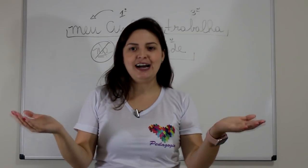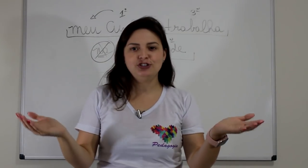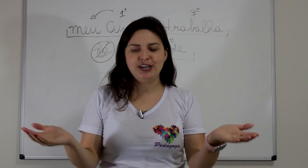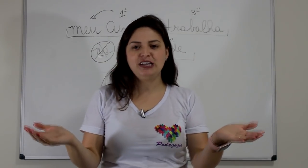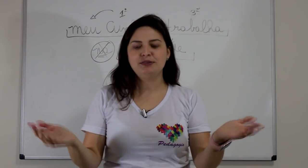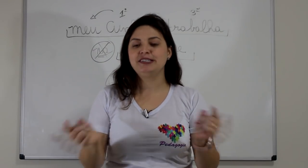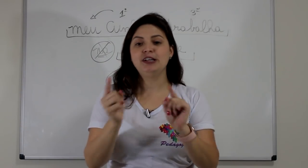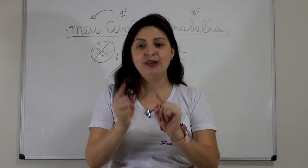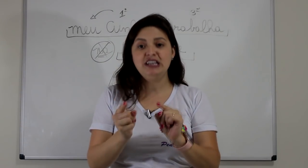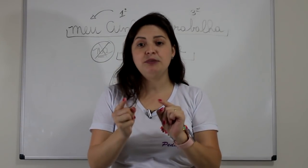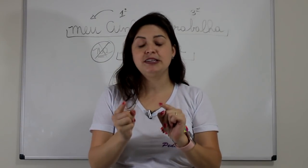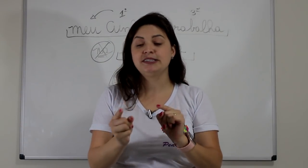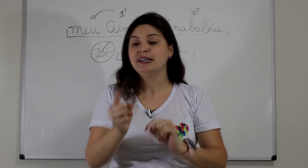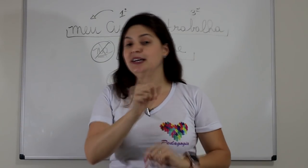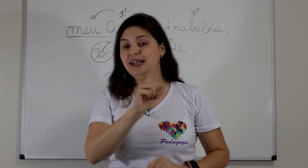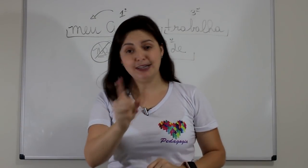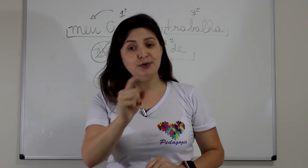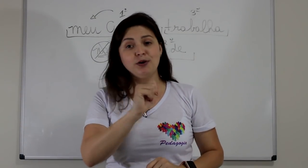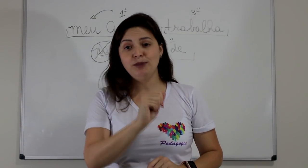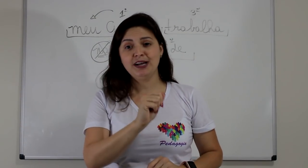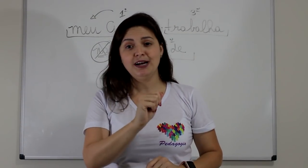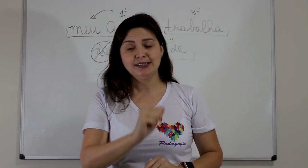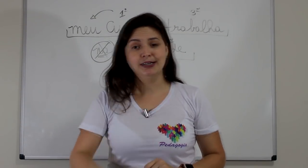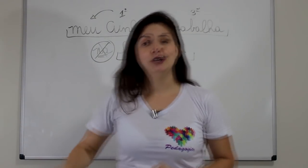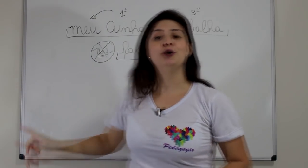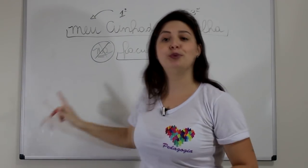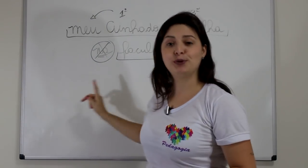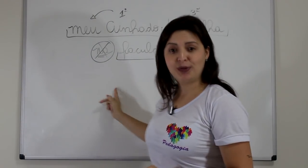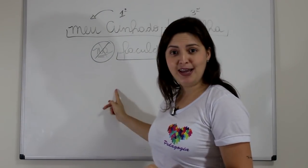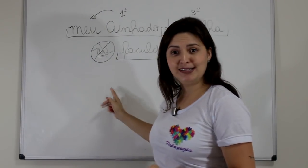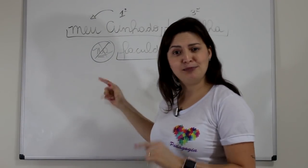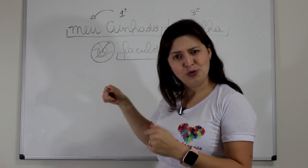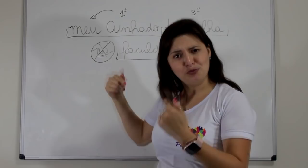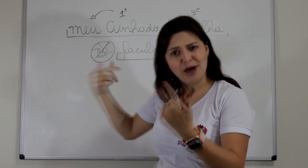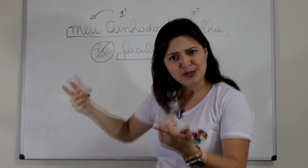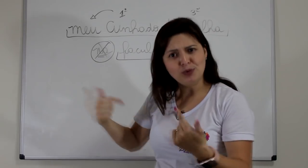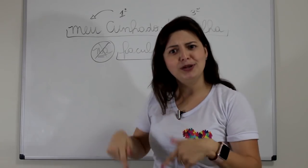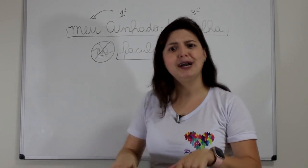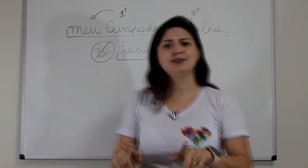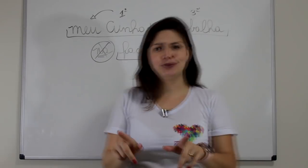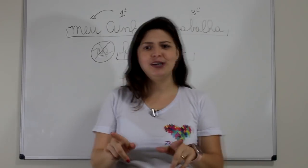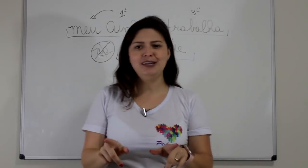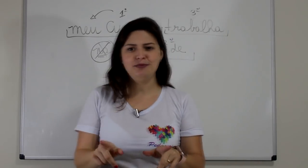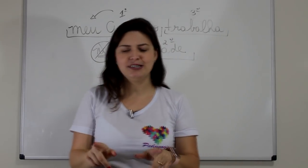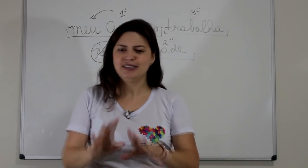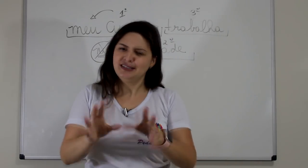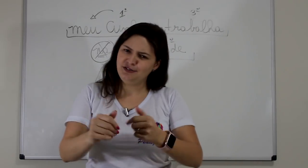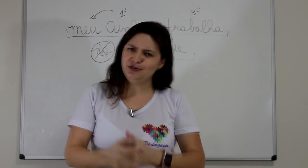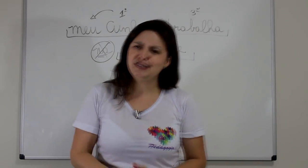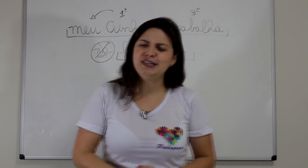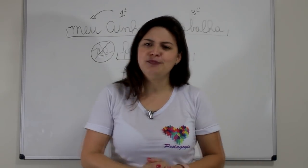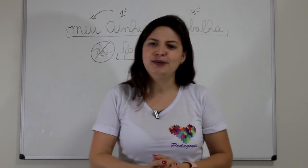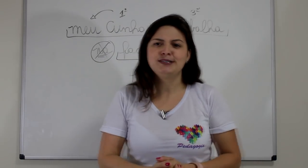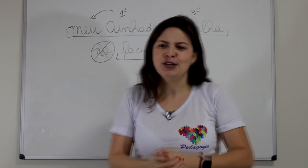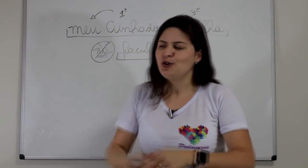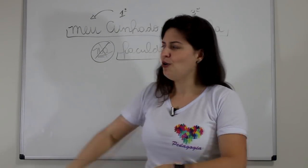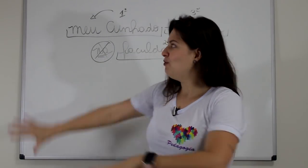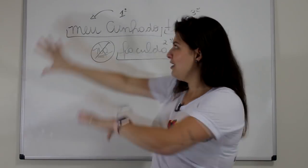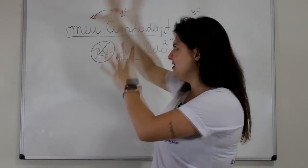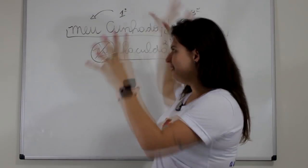simplicidade em libras. Então, a libras, ela não é complicada. O português é muito mais complicado do que a libras. Você viu que simples? Como essa